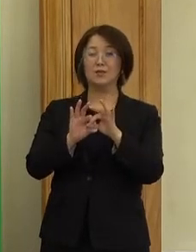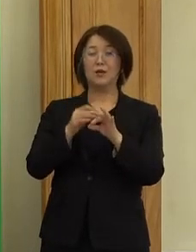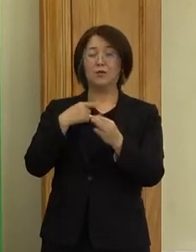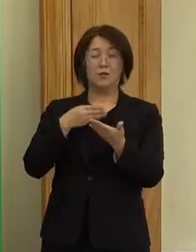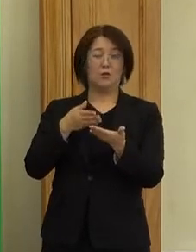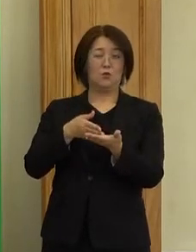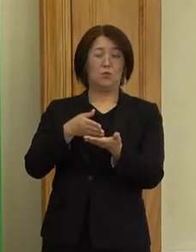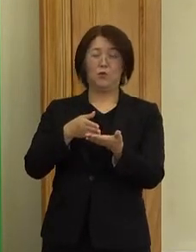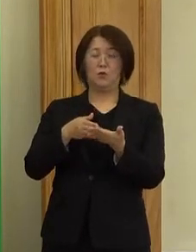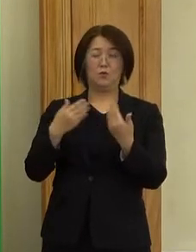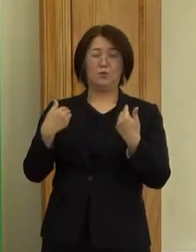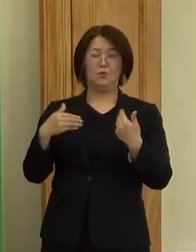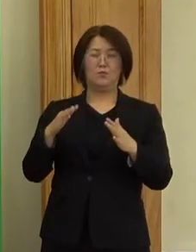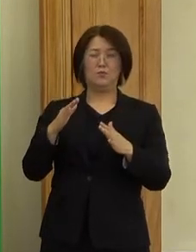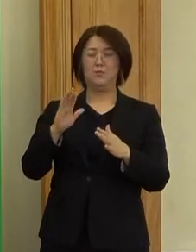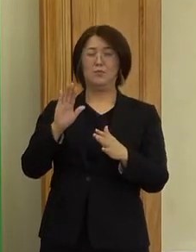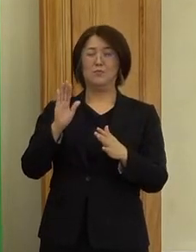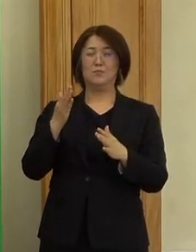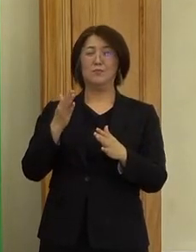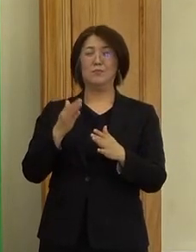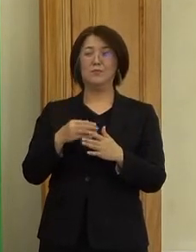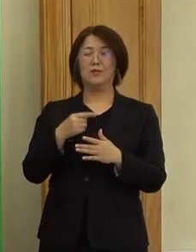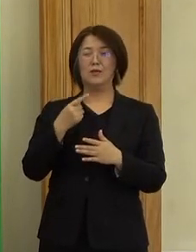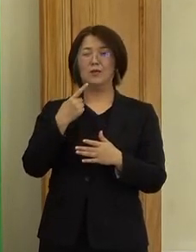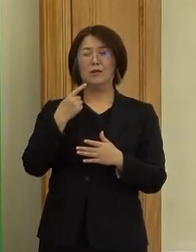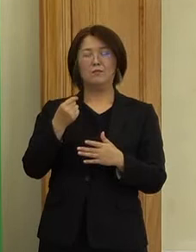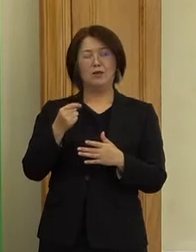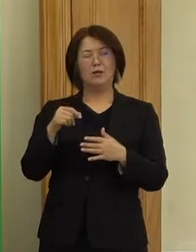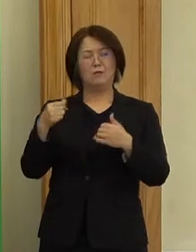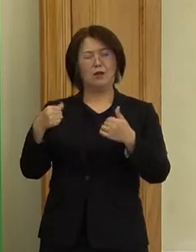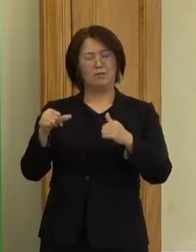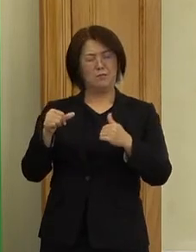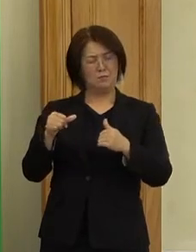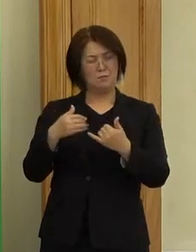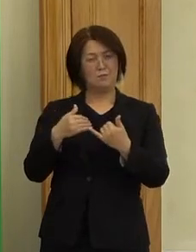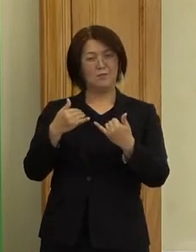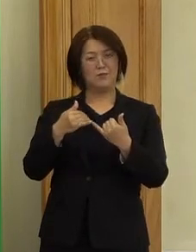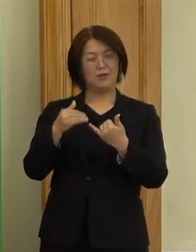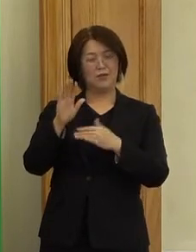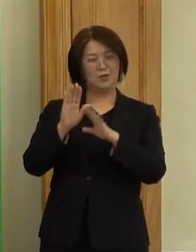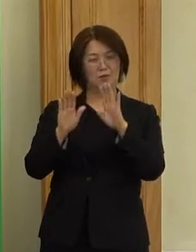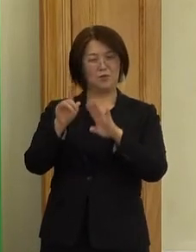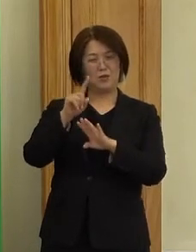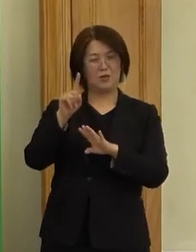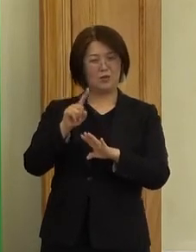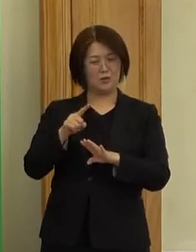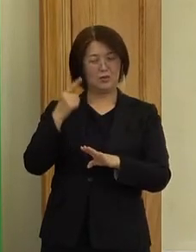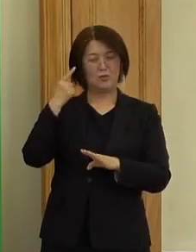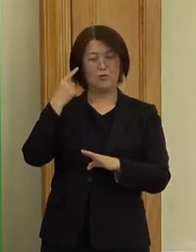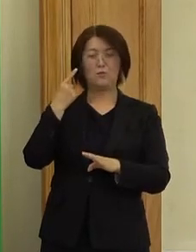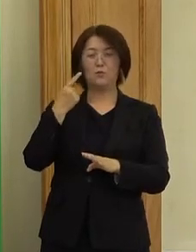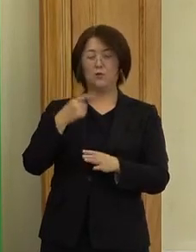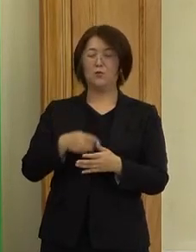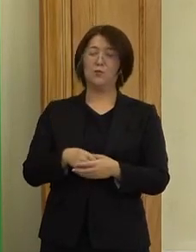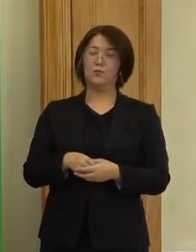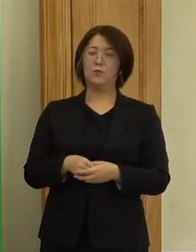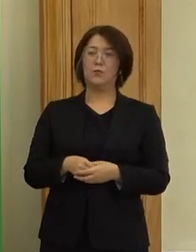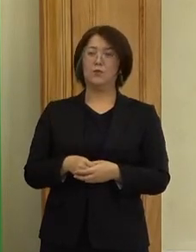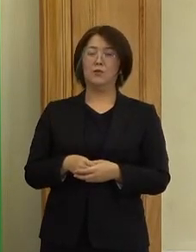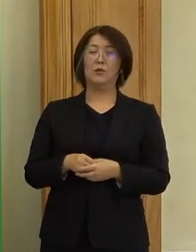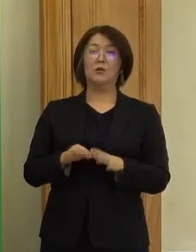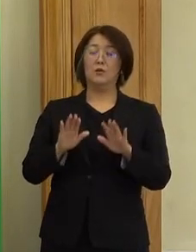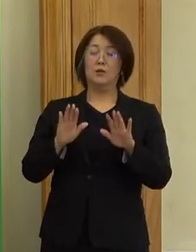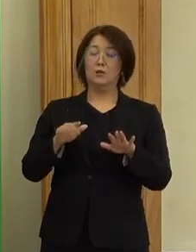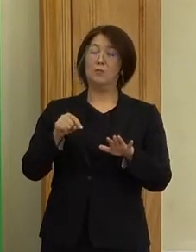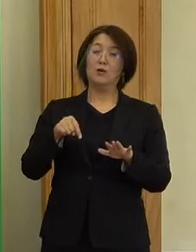ではありませんが、いわば痛み分けだったのかなというふうに考えております。ただ私はこの場で